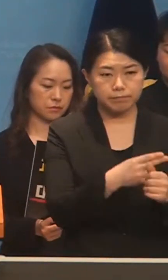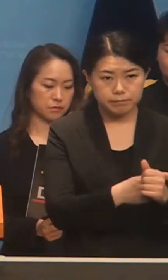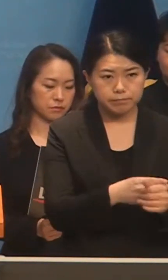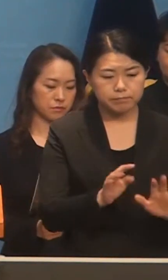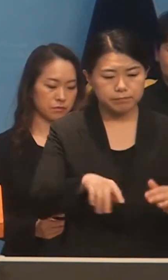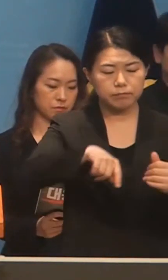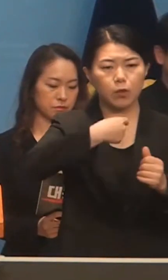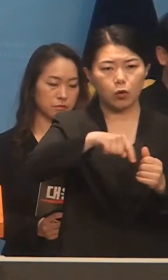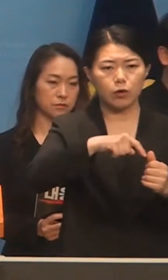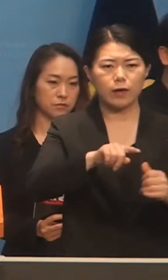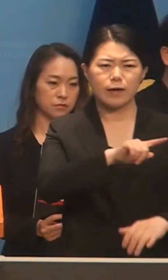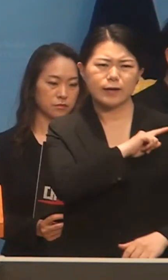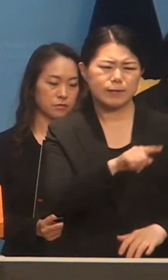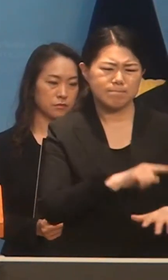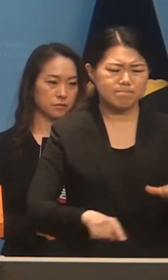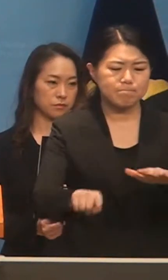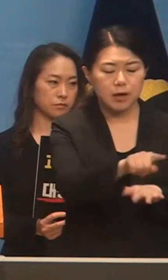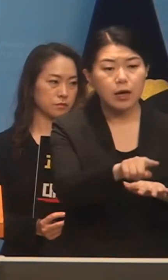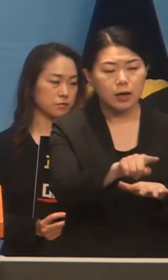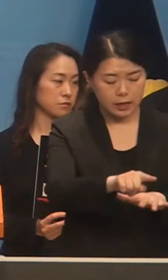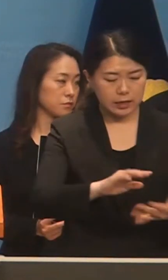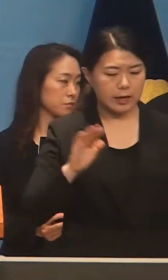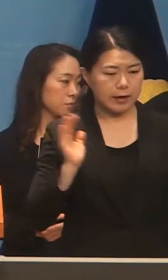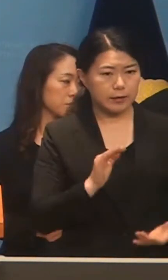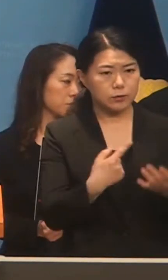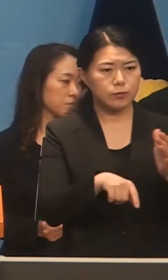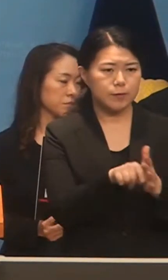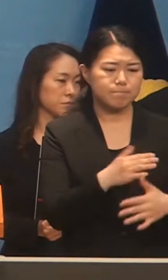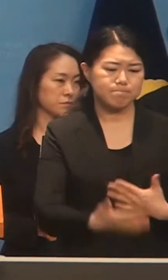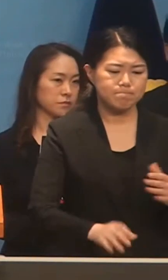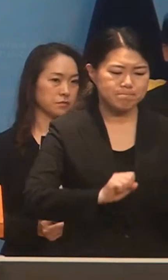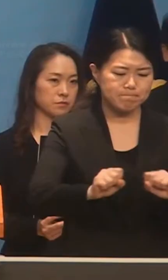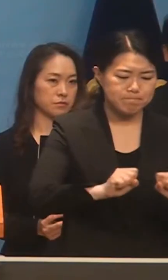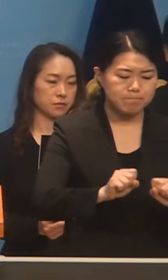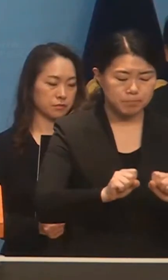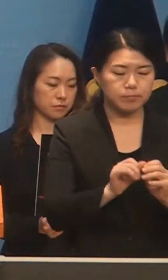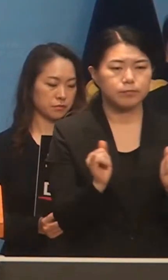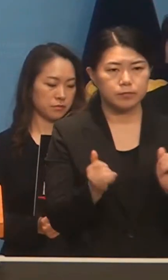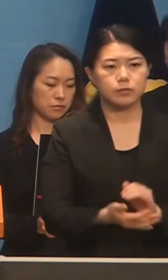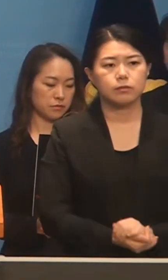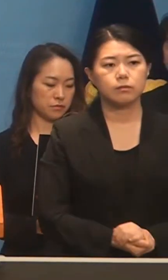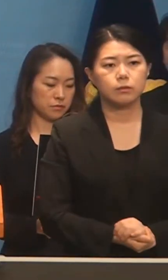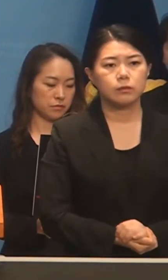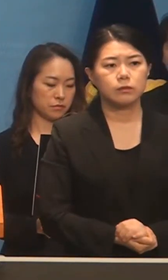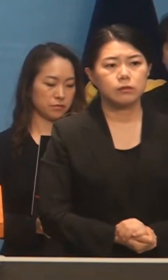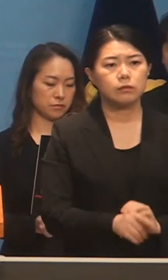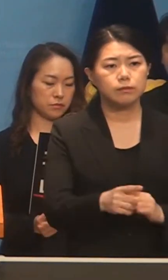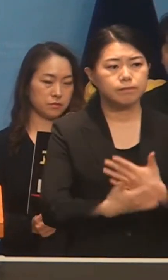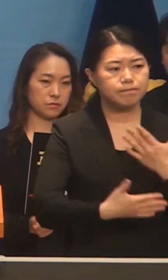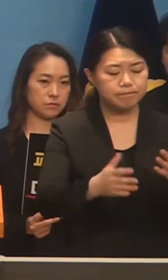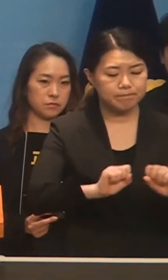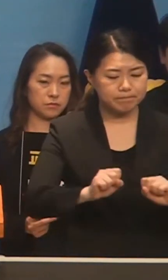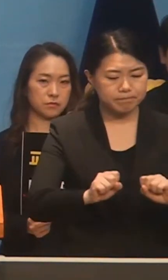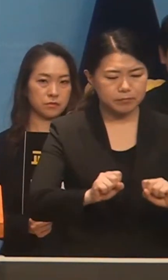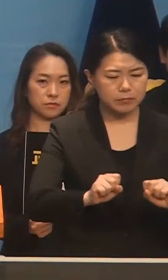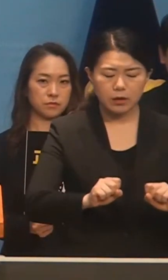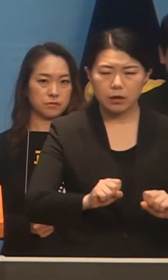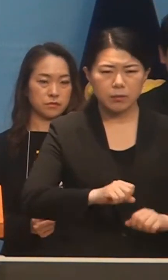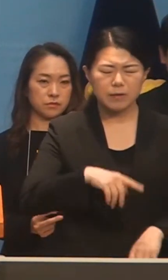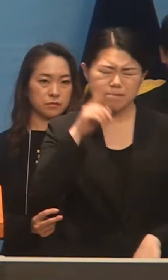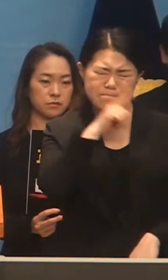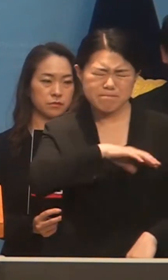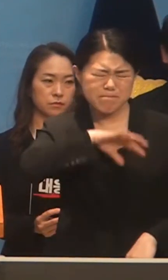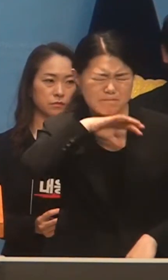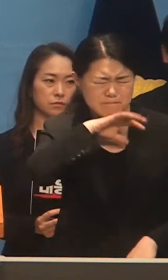교사는 교육의 최전선에서 아이들을 위해 헌신하시는 분들입니다. 그 헌신이 더는 악성